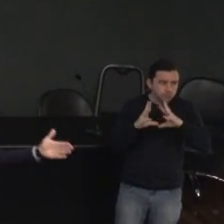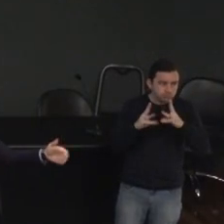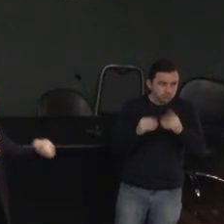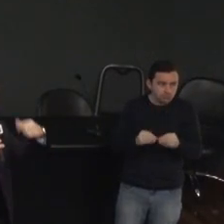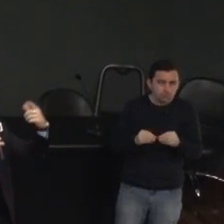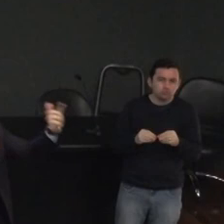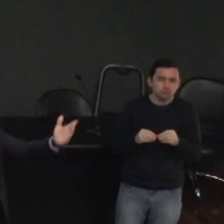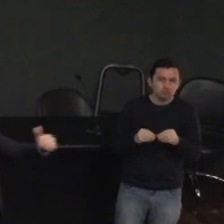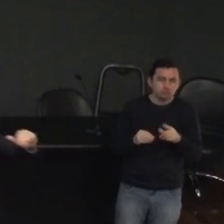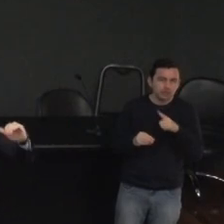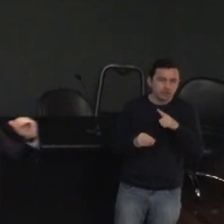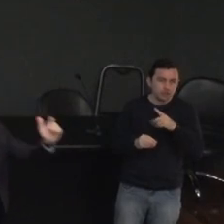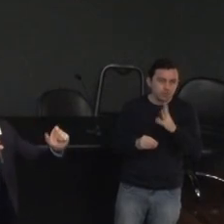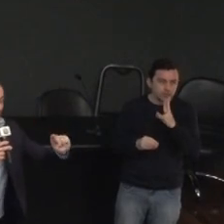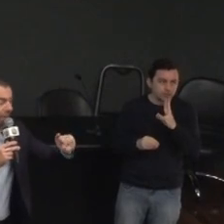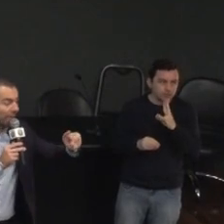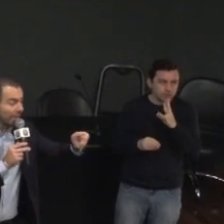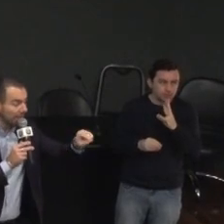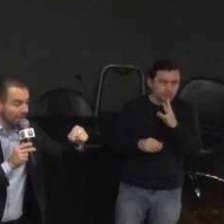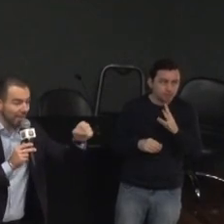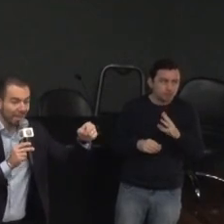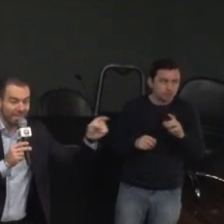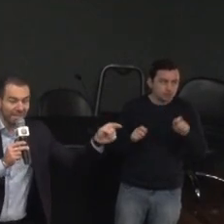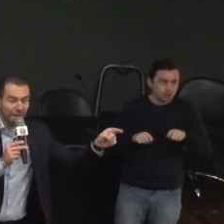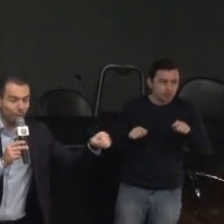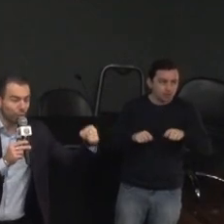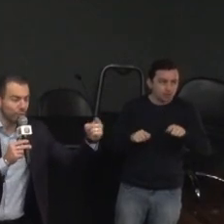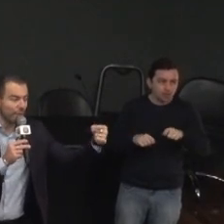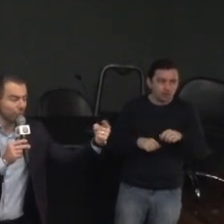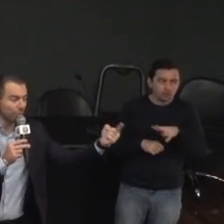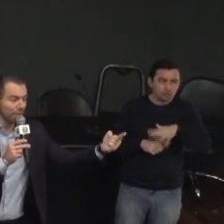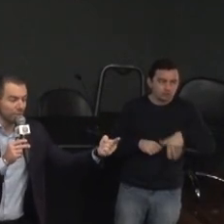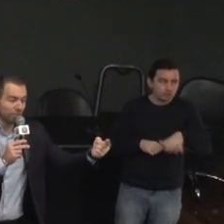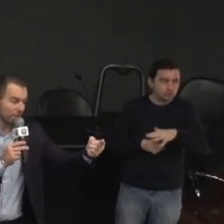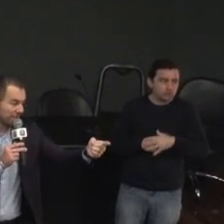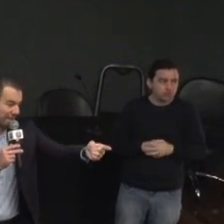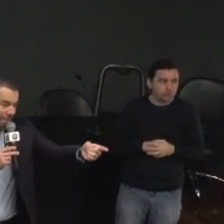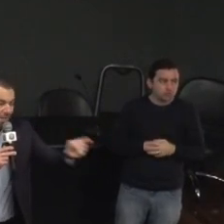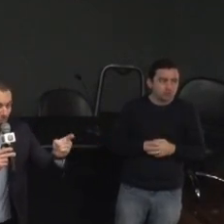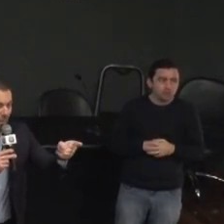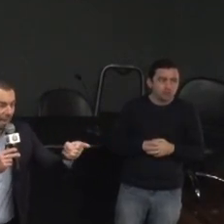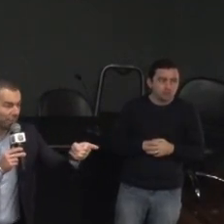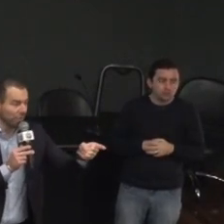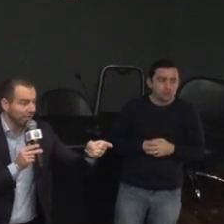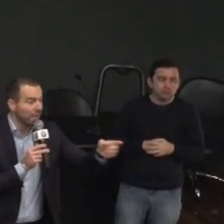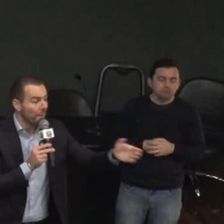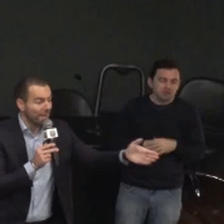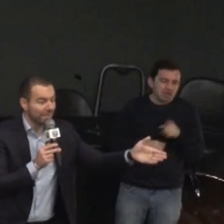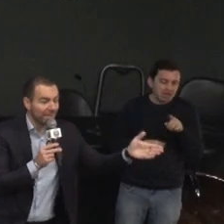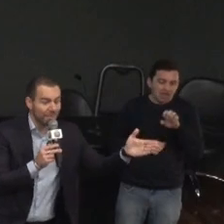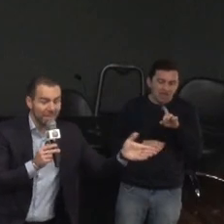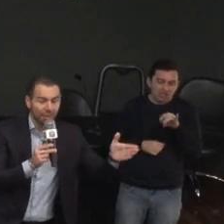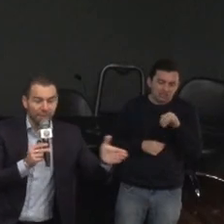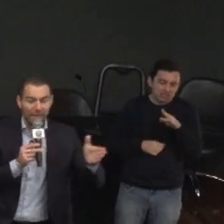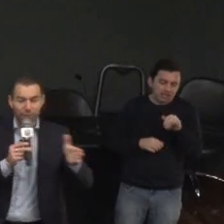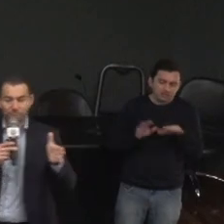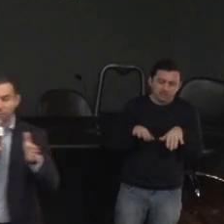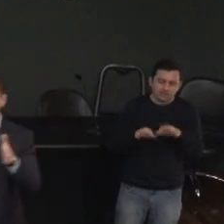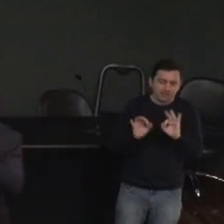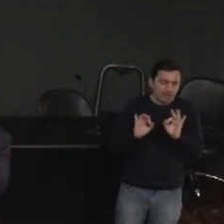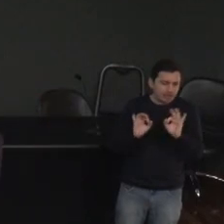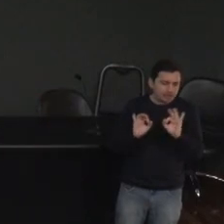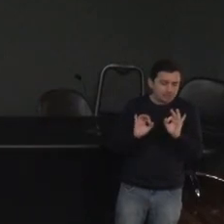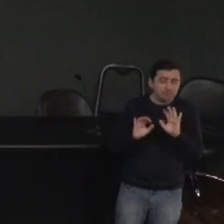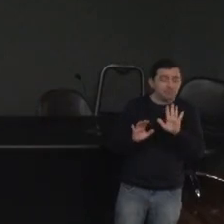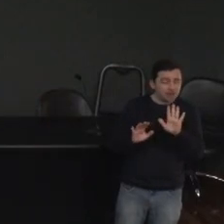tem de conhecimento na entrevista e etc e tal e também analisar Outros Atos normativos que às vezes nem passam pela Edna Mas que tramitam dados